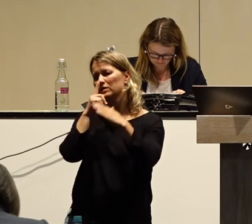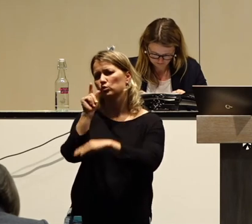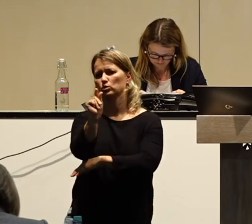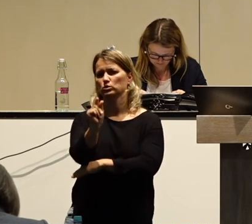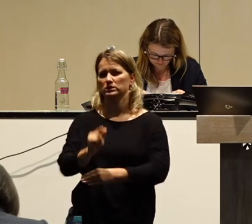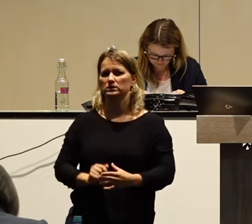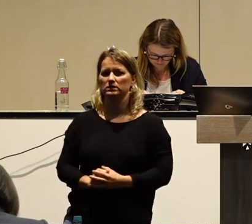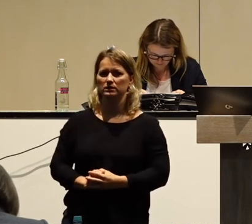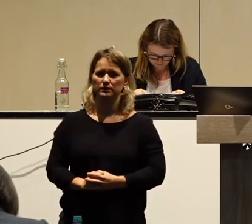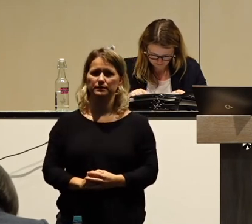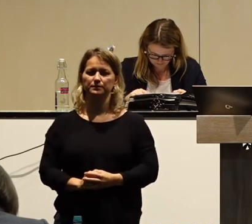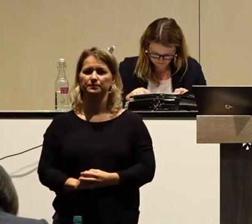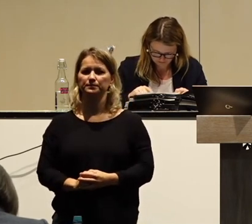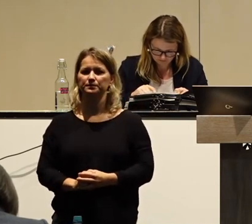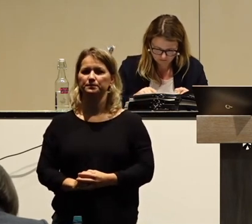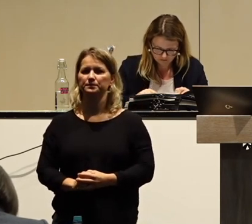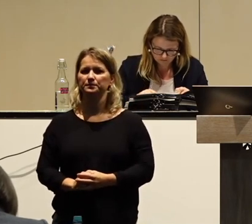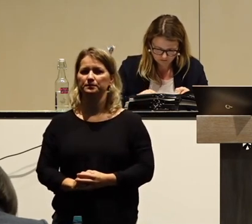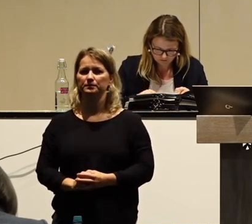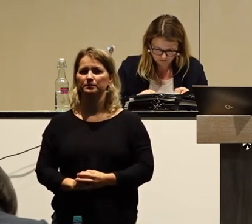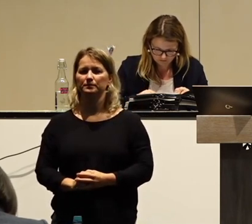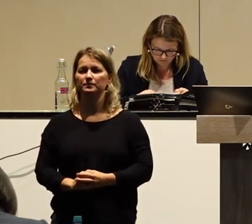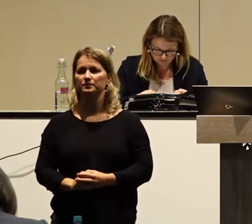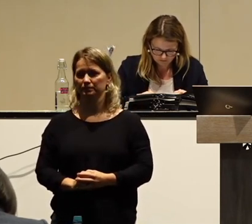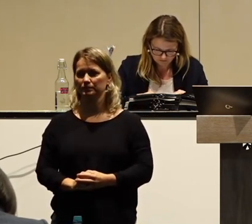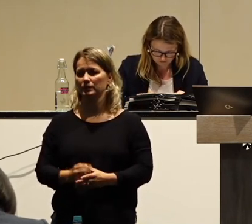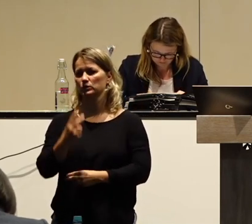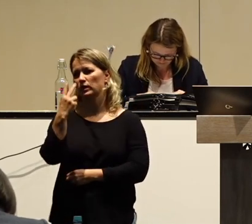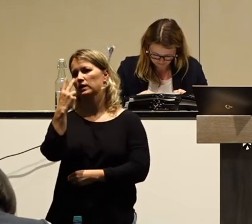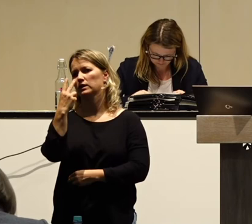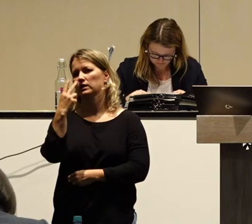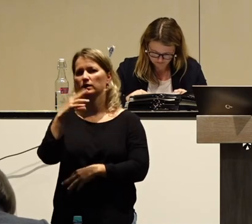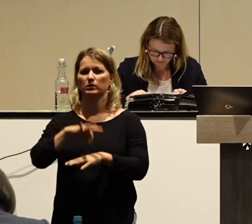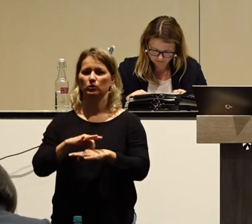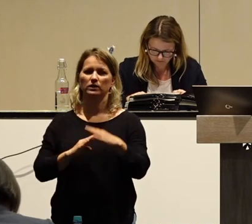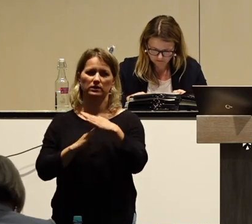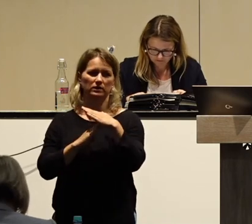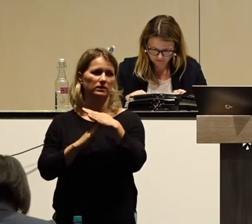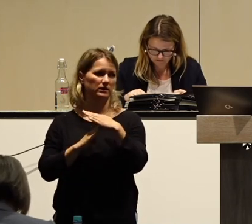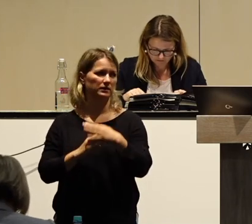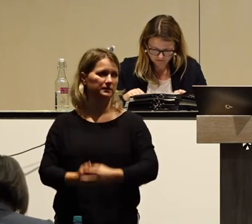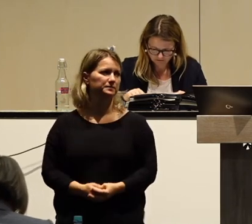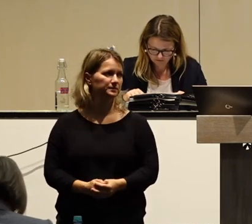bitte. Dann 2 Minuten Auszeit und dann geht's weiter.